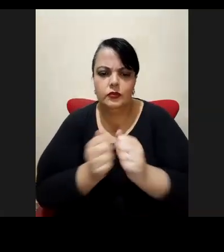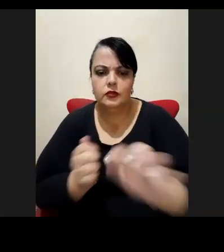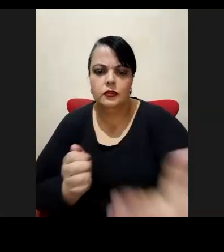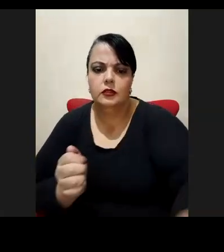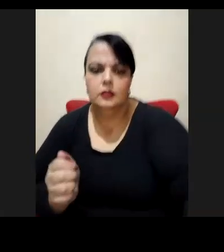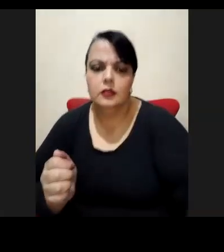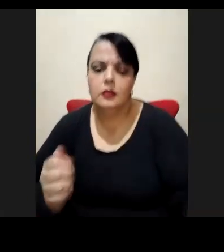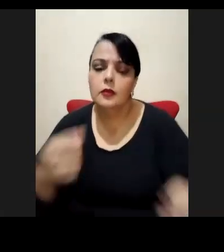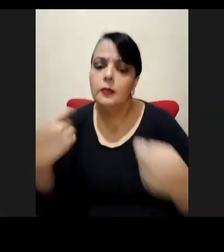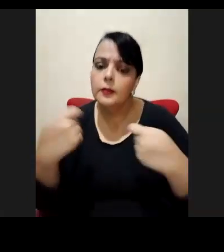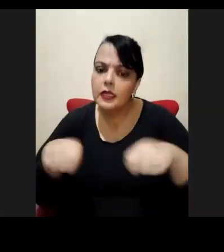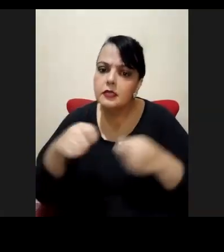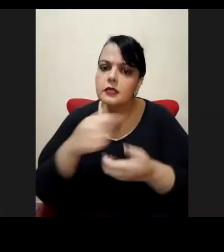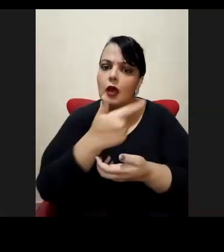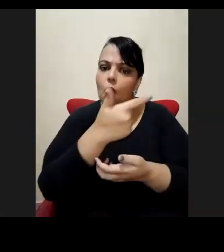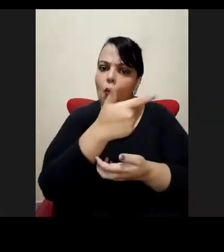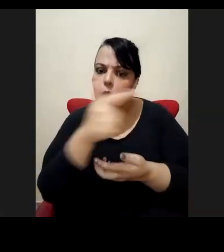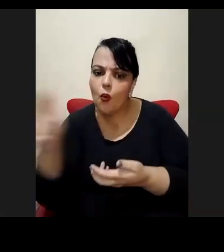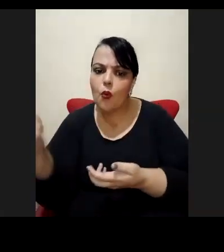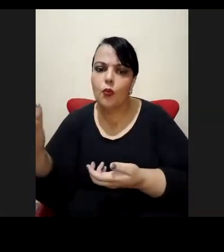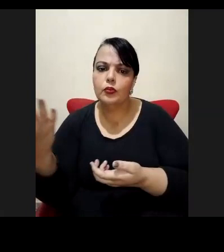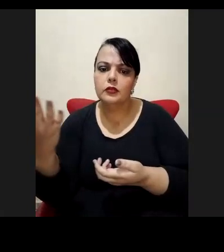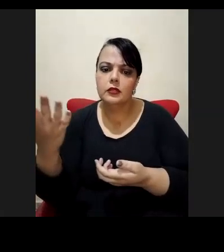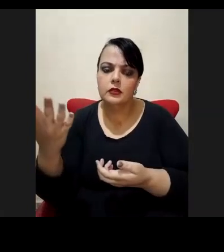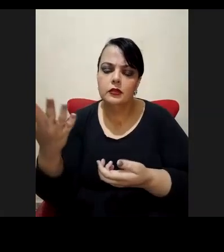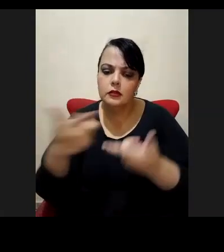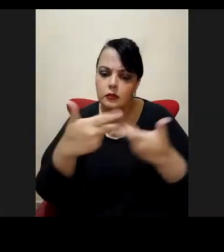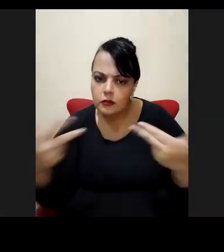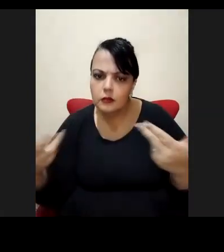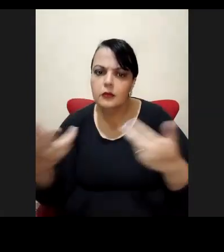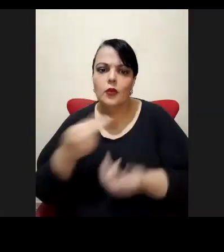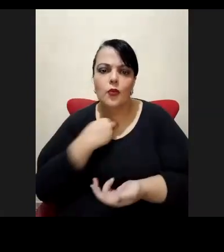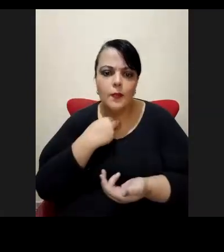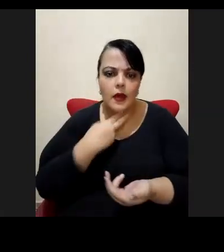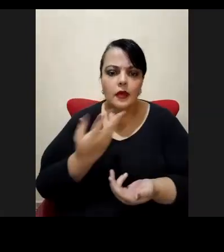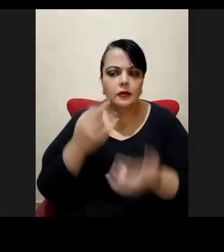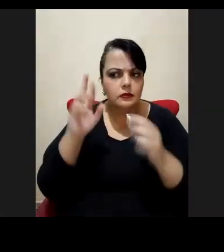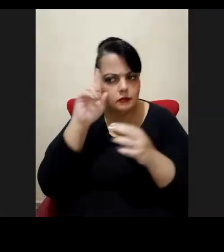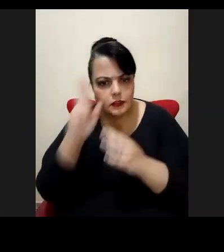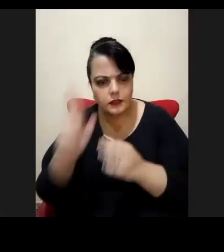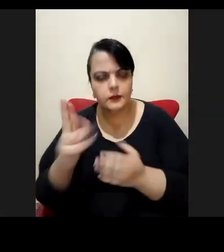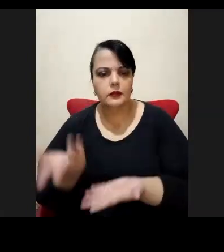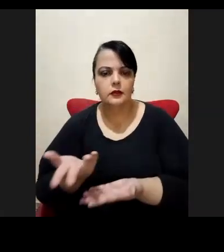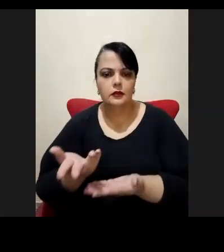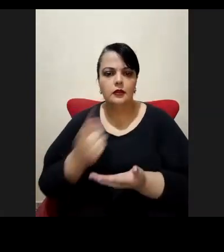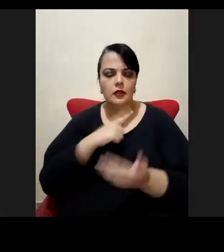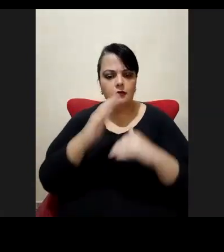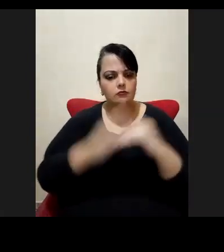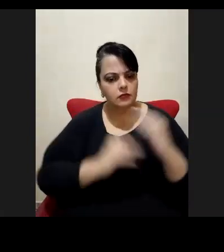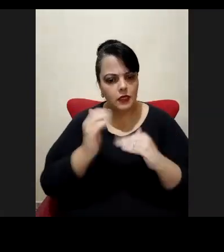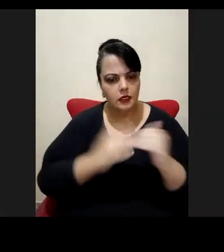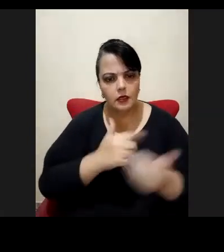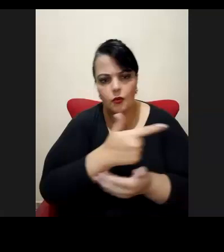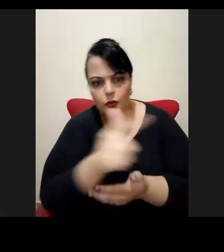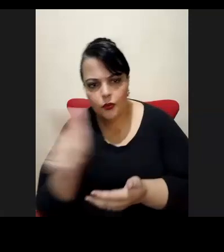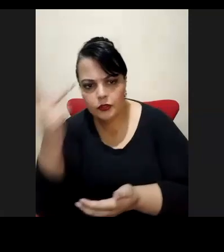precisa ela tem outros amores também para poder cumprir. Ela tem essa dedicação a outras pessoas e